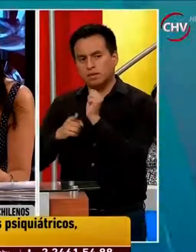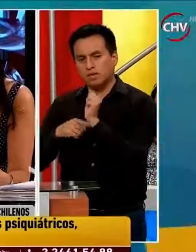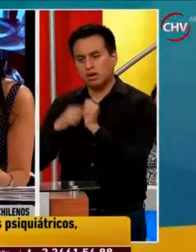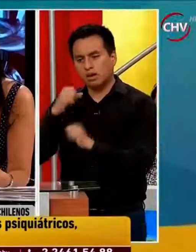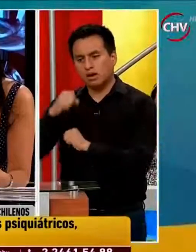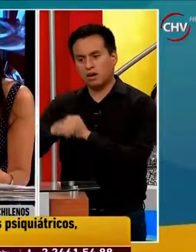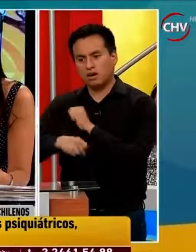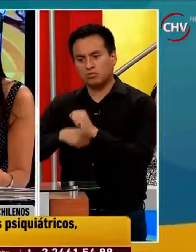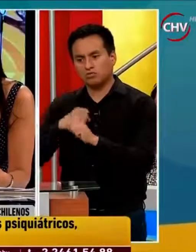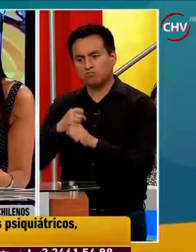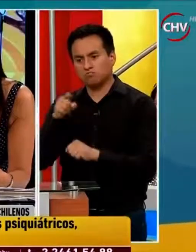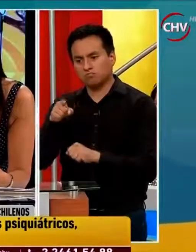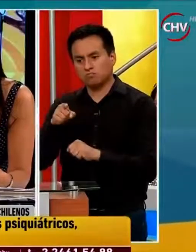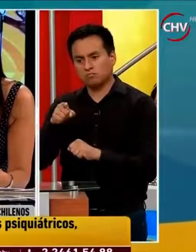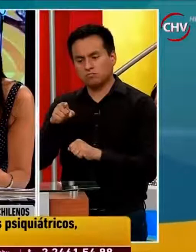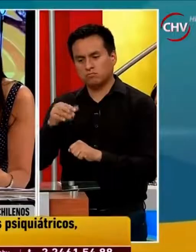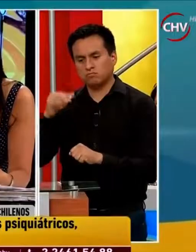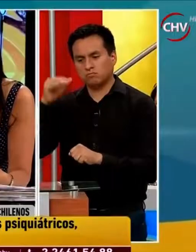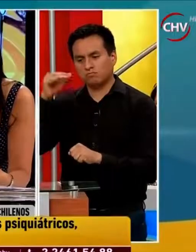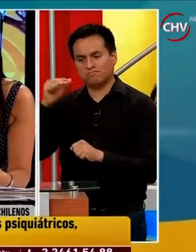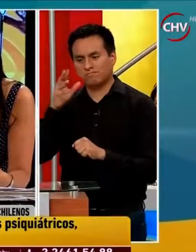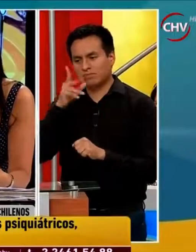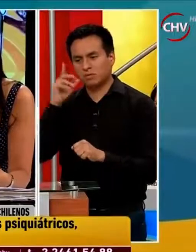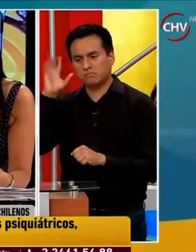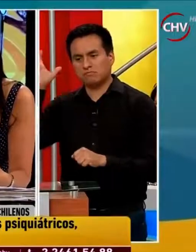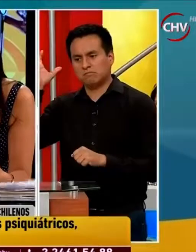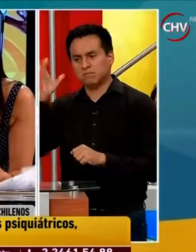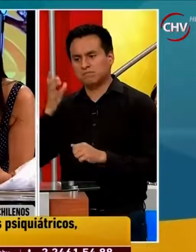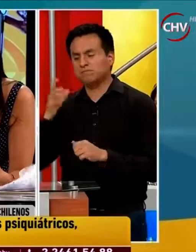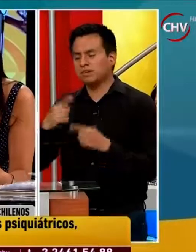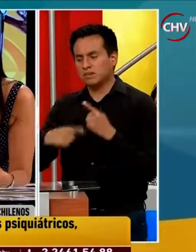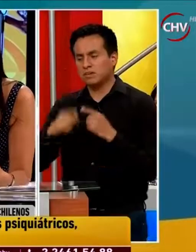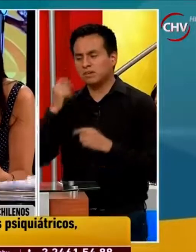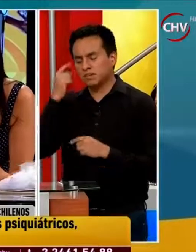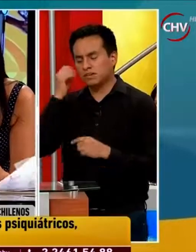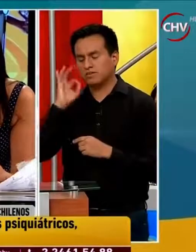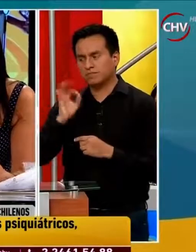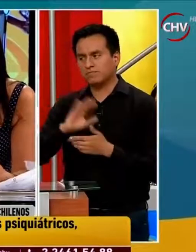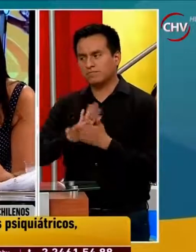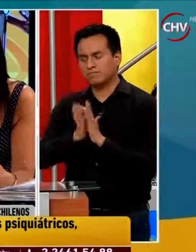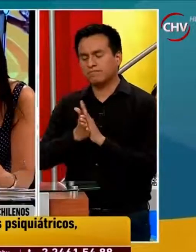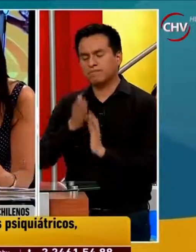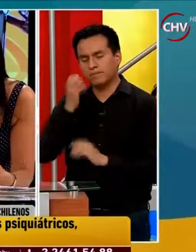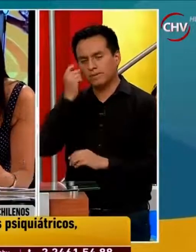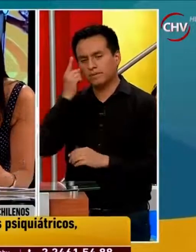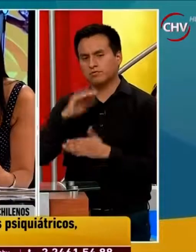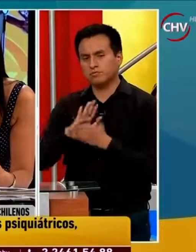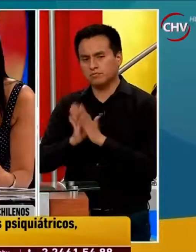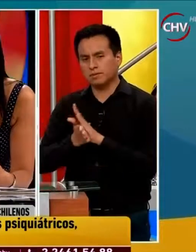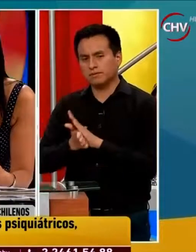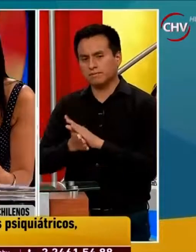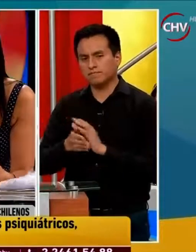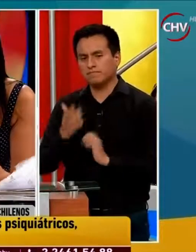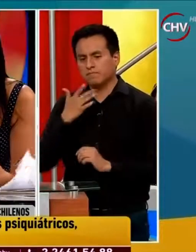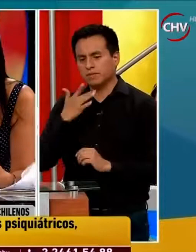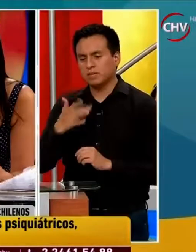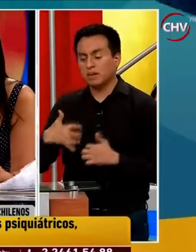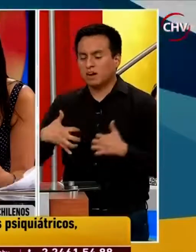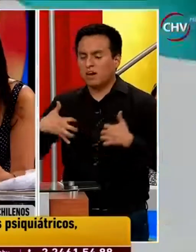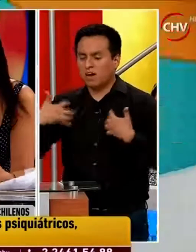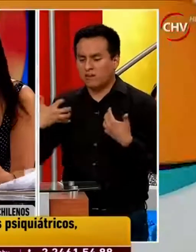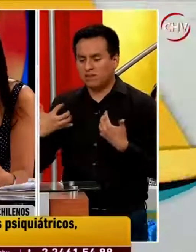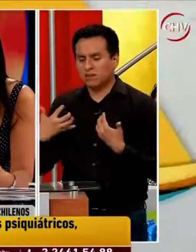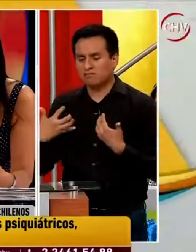años que él tenía, no tenía ni idea. Lo entiendo absolutamente. Lo entiendo absolutamente. Que su rabia, su